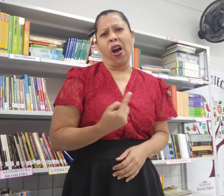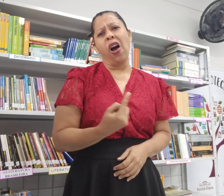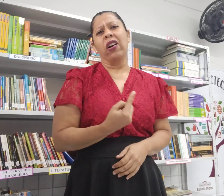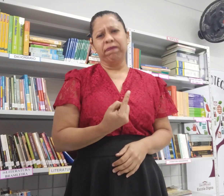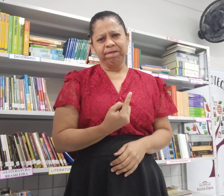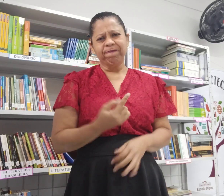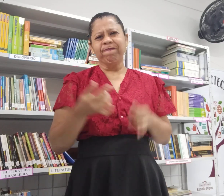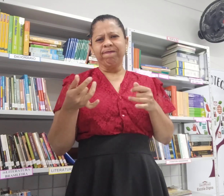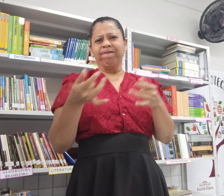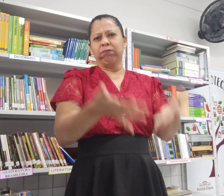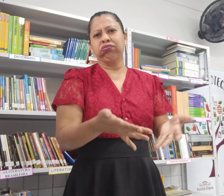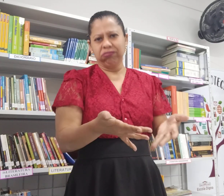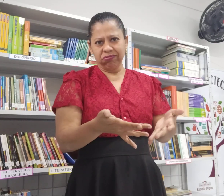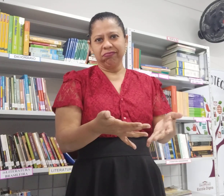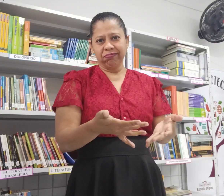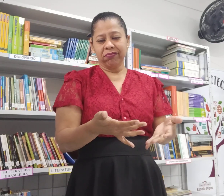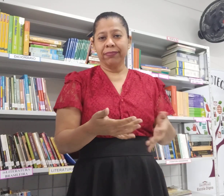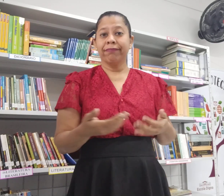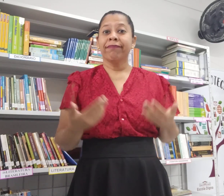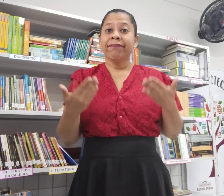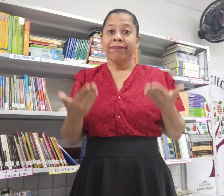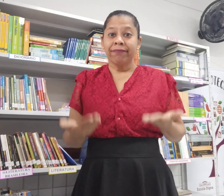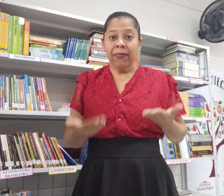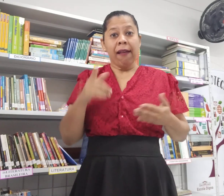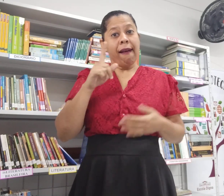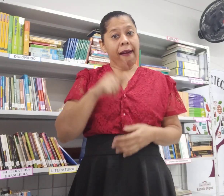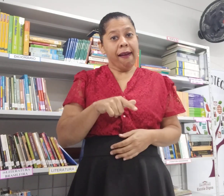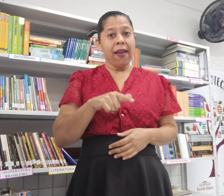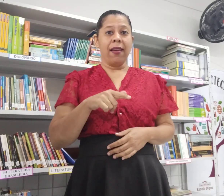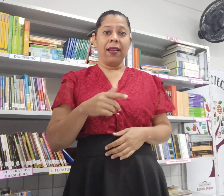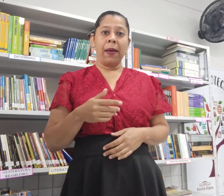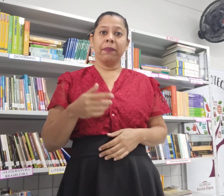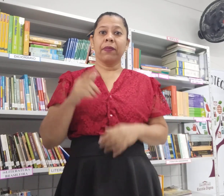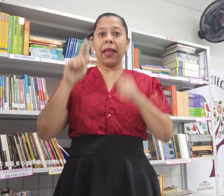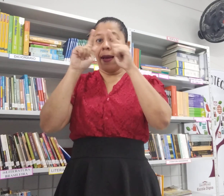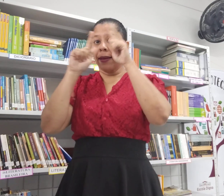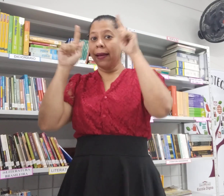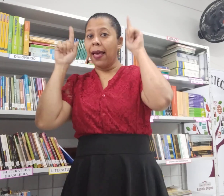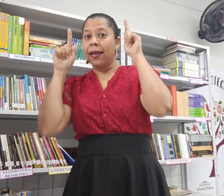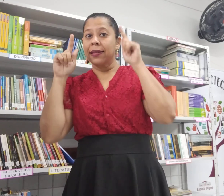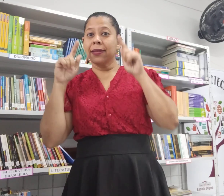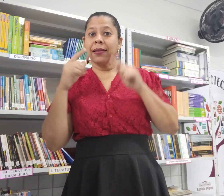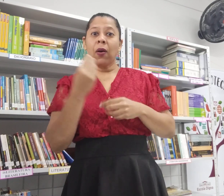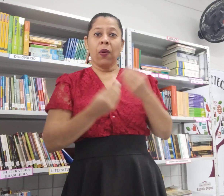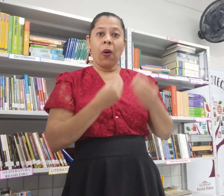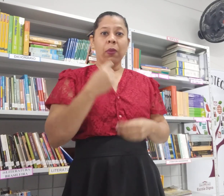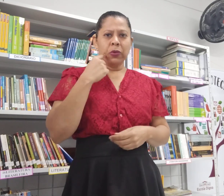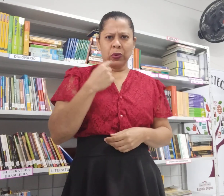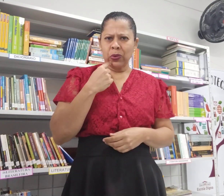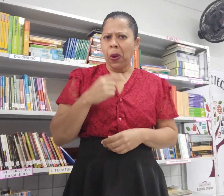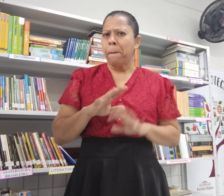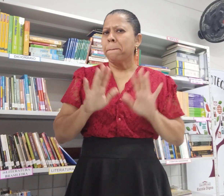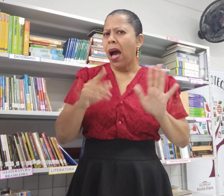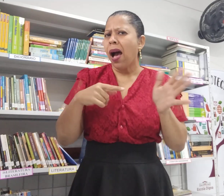sozinhos. Então, assim eram vistos na Grécia. E será que no Egito e na Pérsia foi diferente?